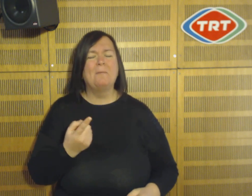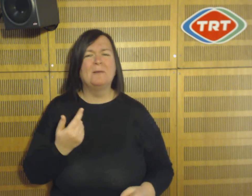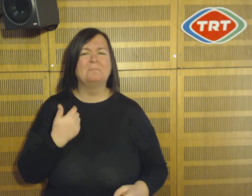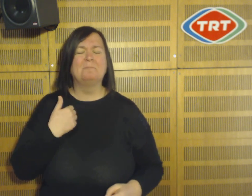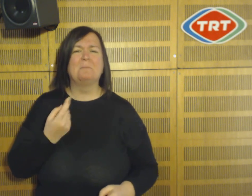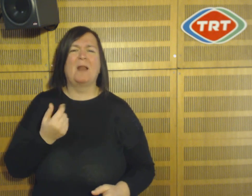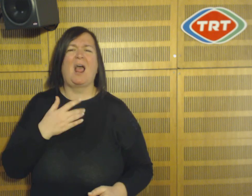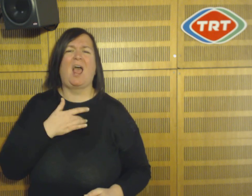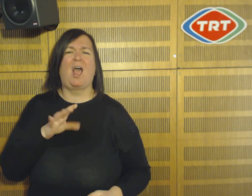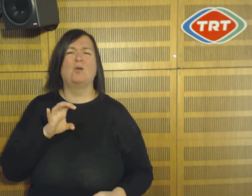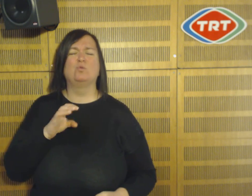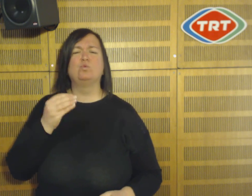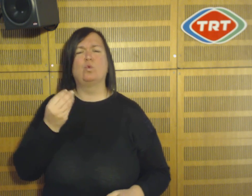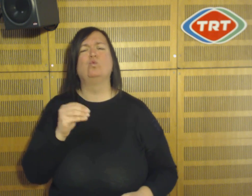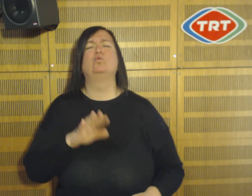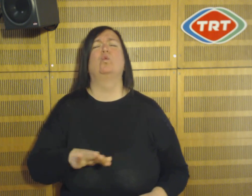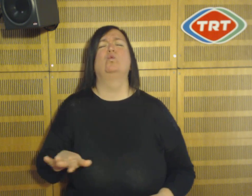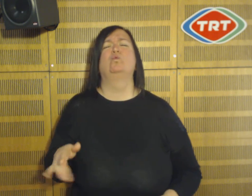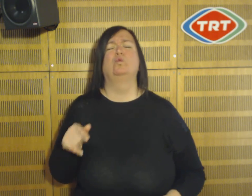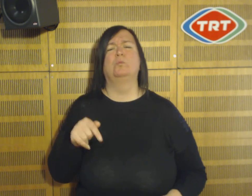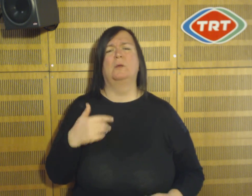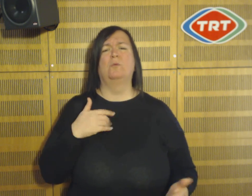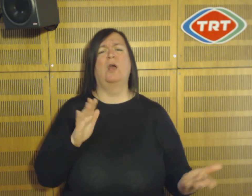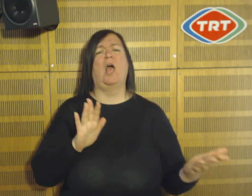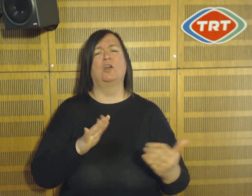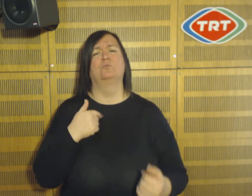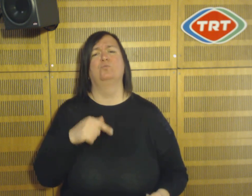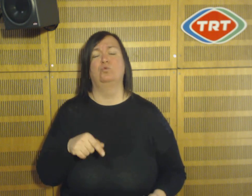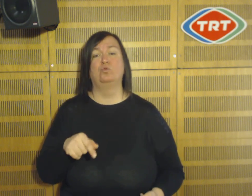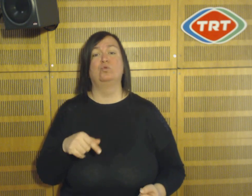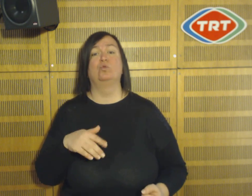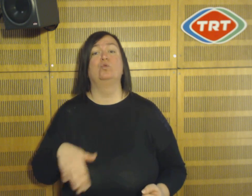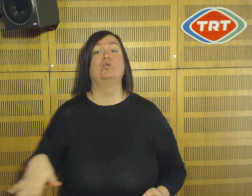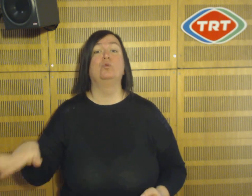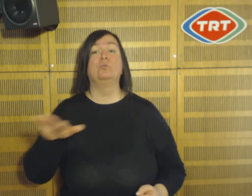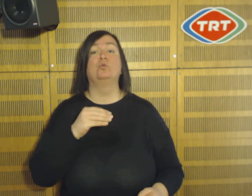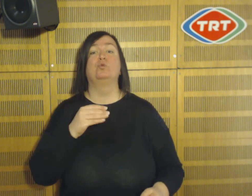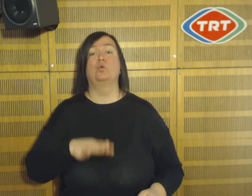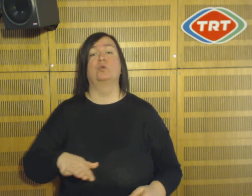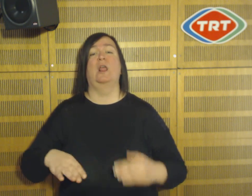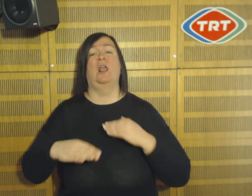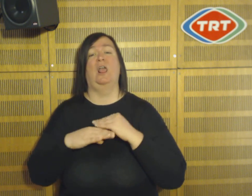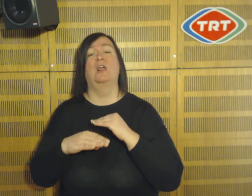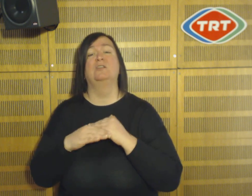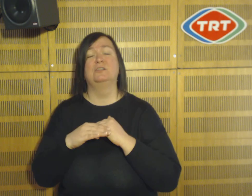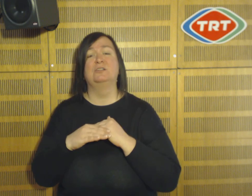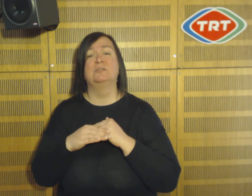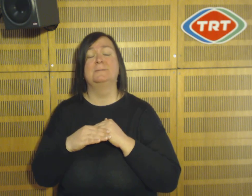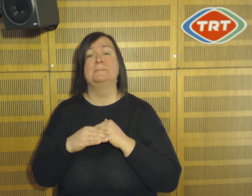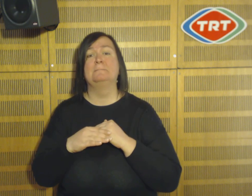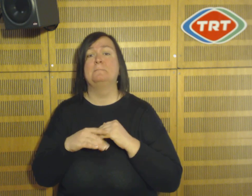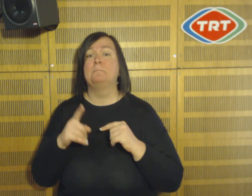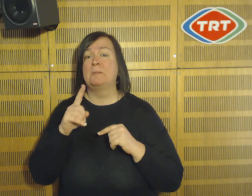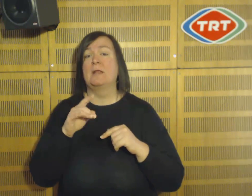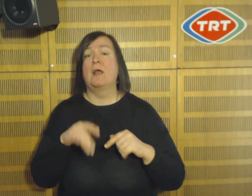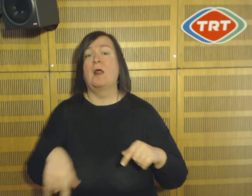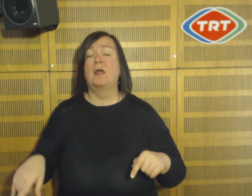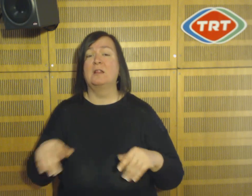acıtıyor çocuk çocuktur Ben de bunun karşılığı bu tüm çocukların eşit şartlarda eee bir arada yaşayabileceği hem